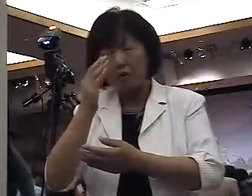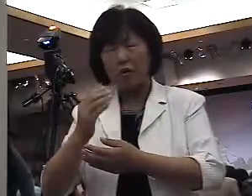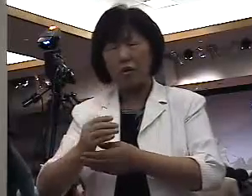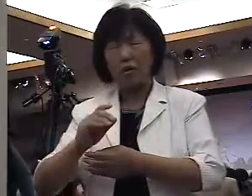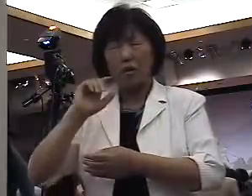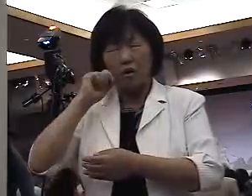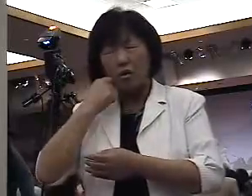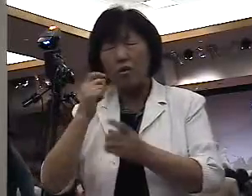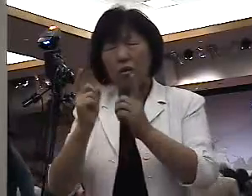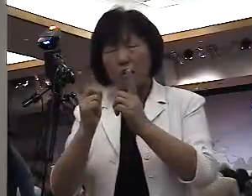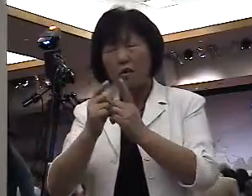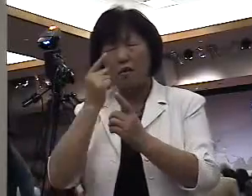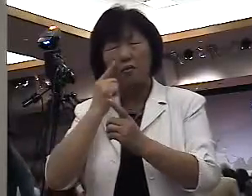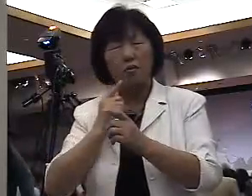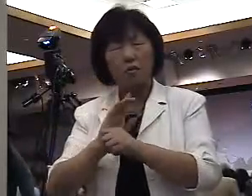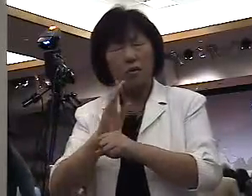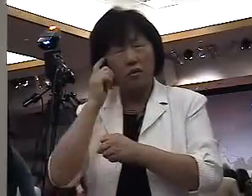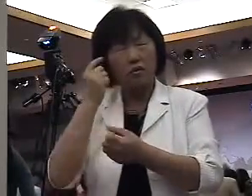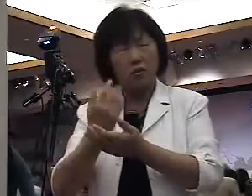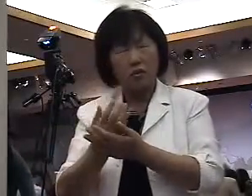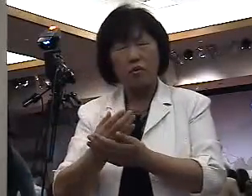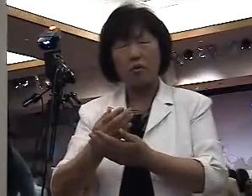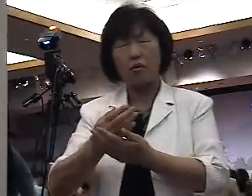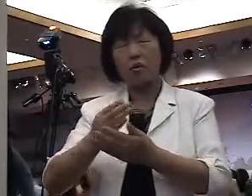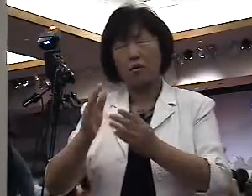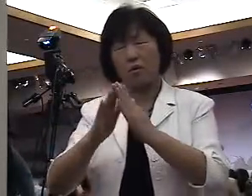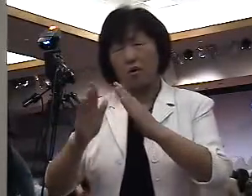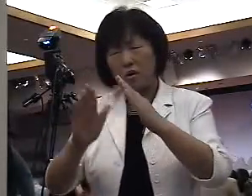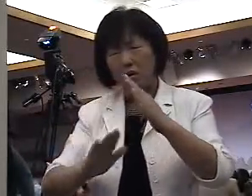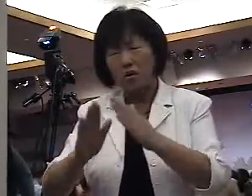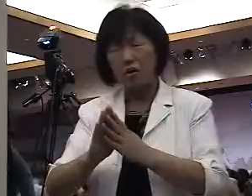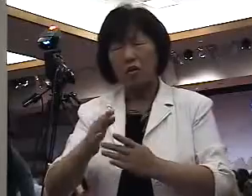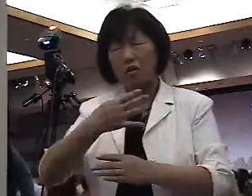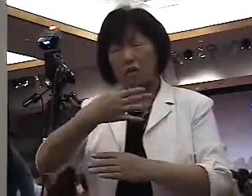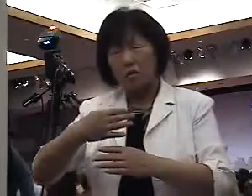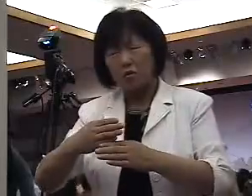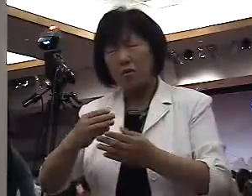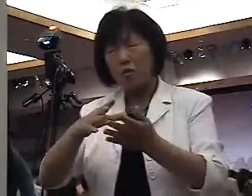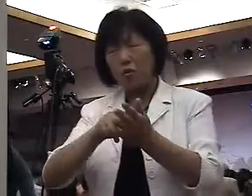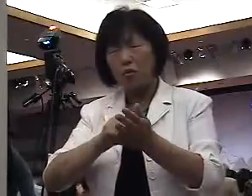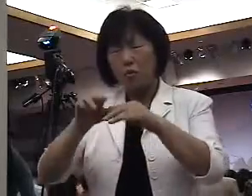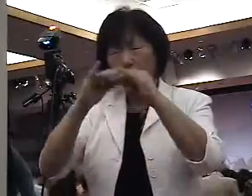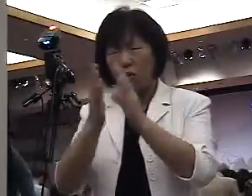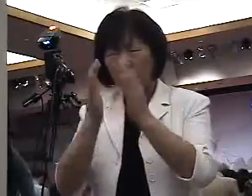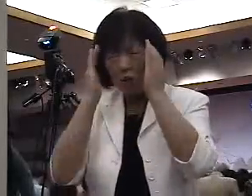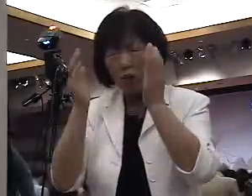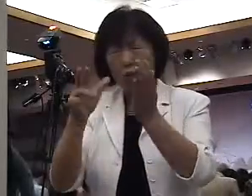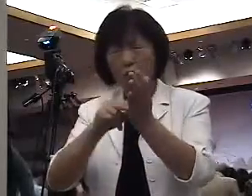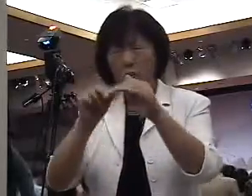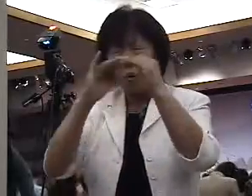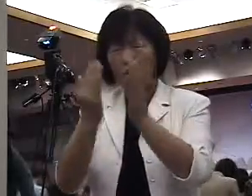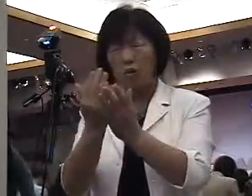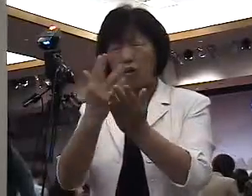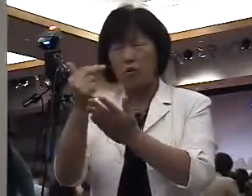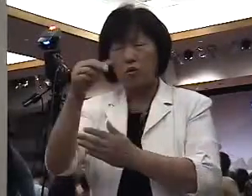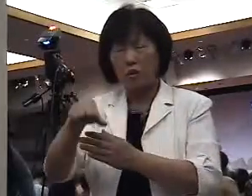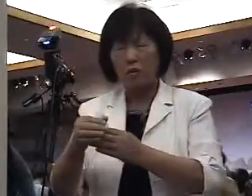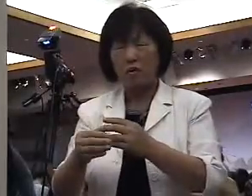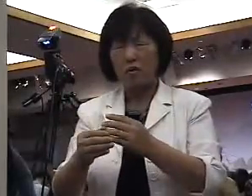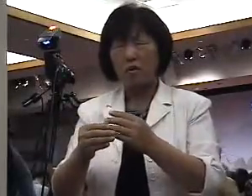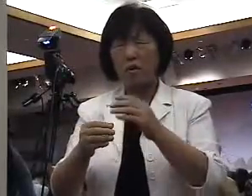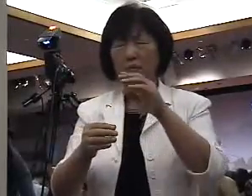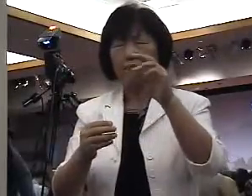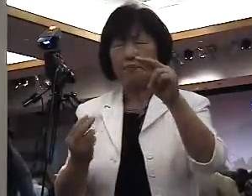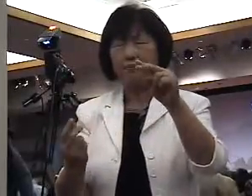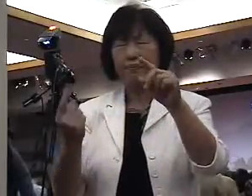여겨주시고 가정과 경제와 신분 문제 등 고통스러운 삶의 모든 문제들을 주님 앞에 올려드려오니